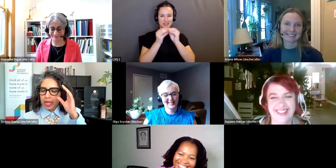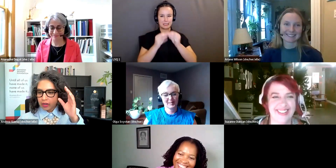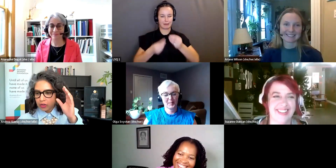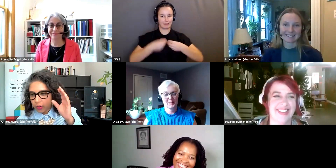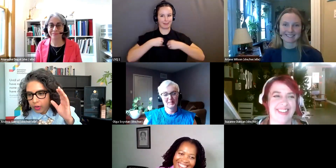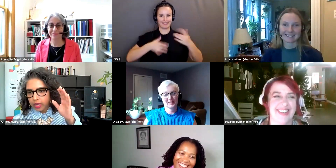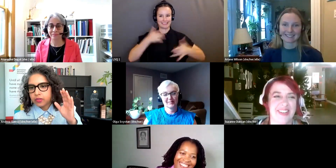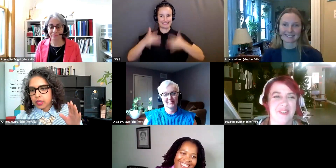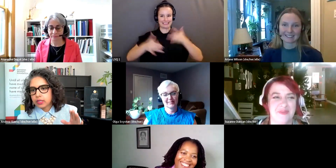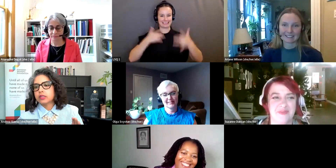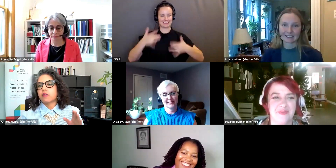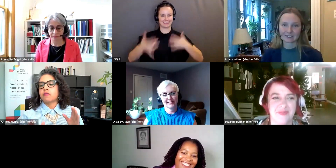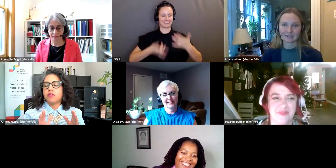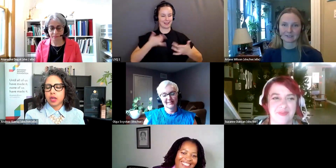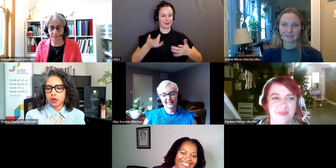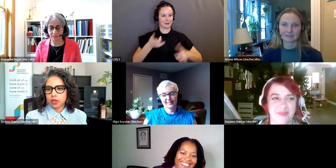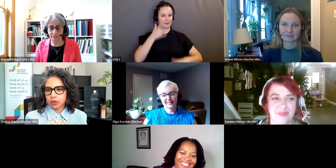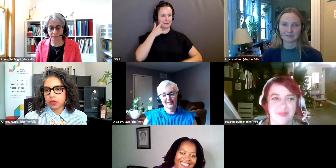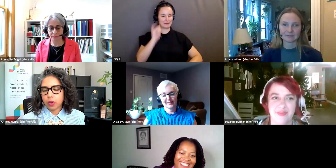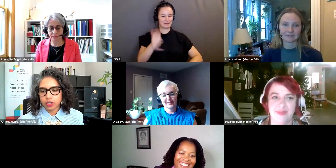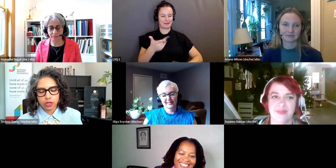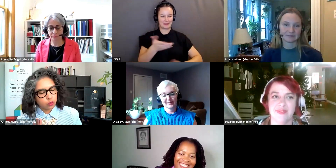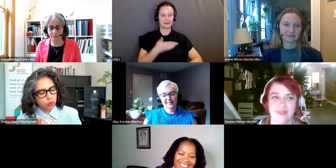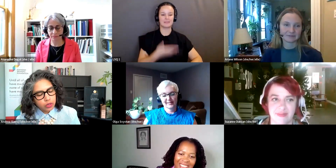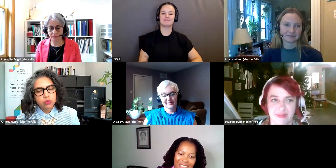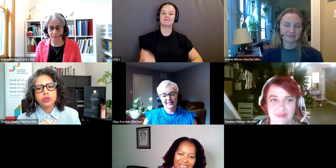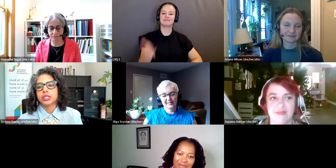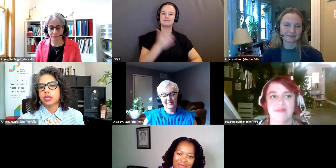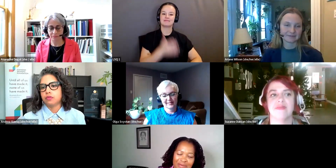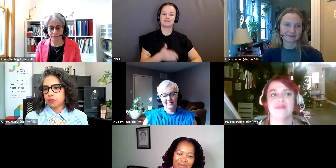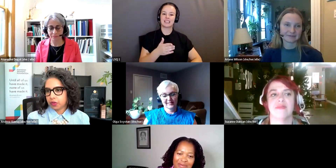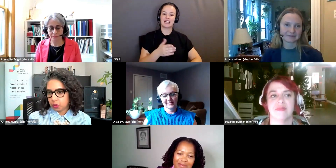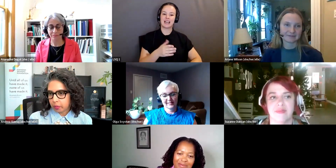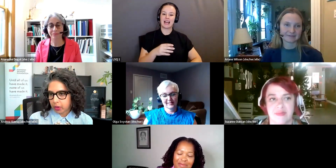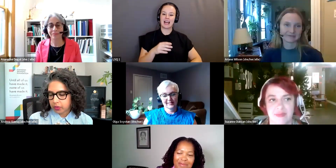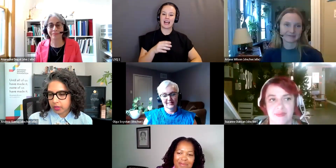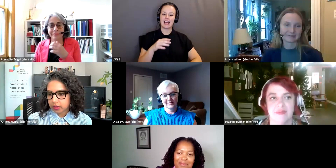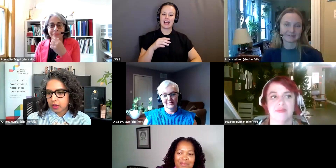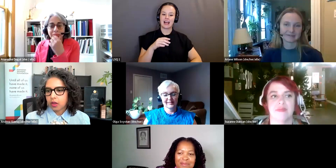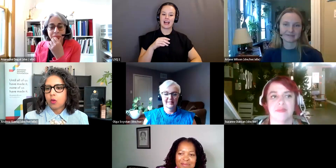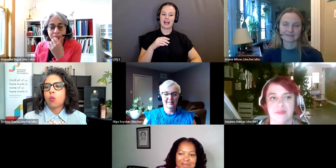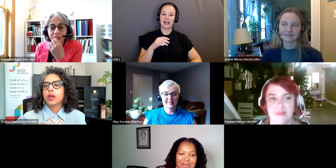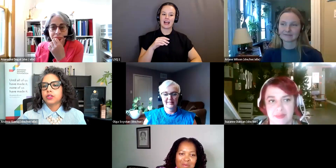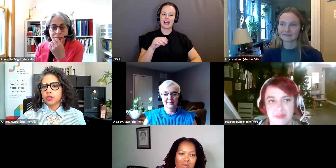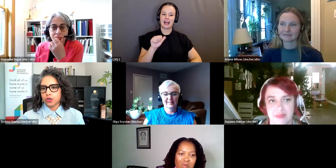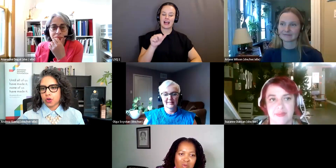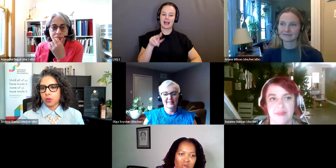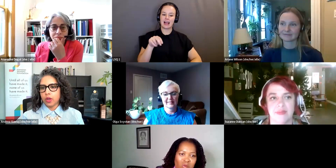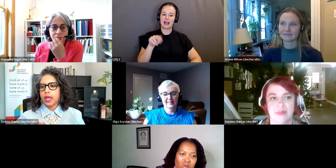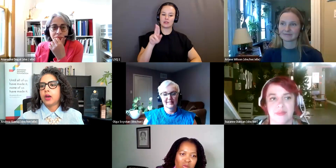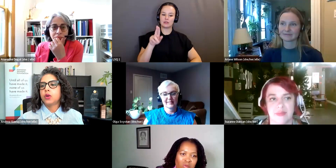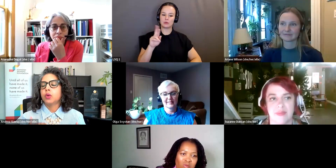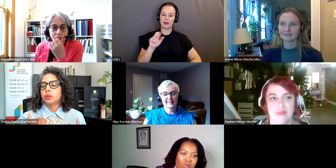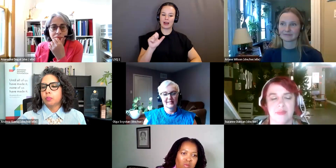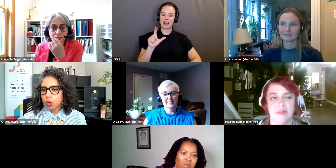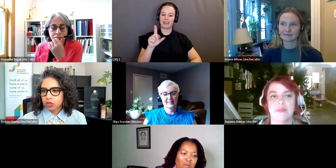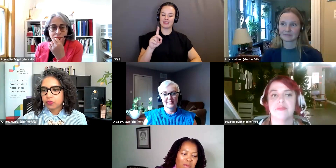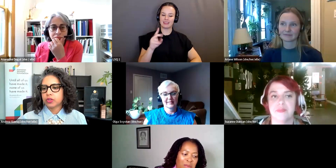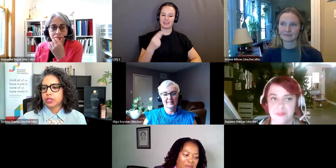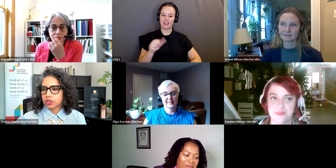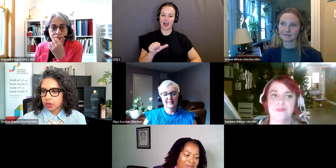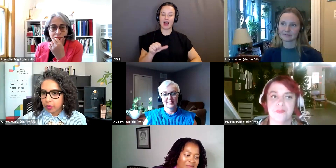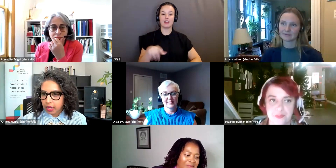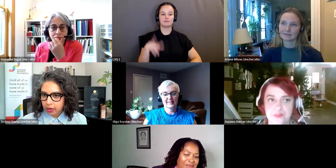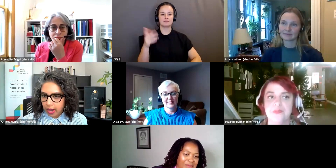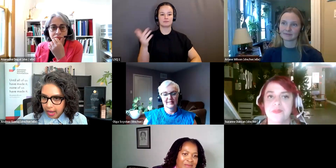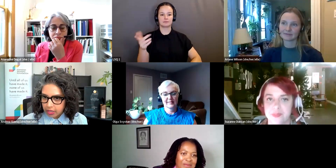chiffres. Passons maintenant la parole à Anou. Cette question est excellente. Nous avons reçu plusieurs questions à ce